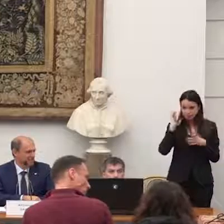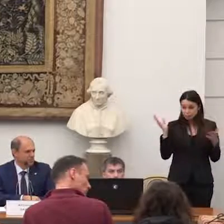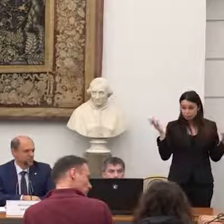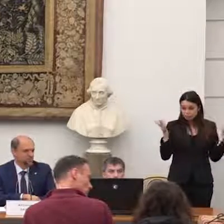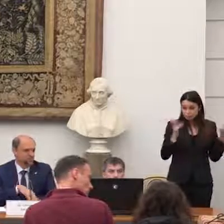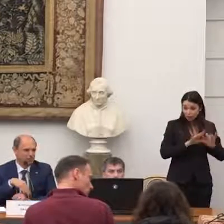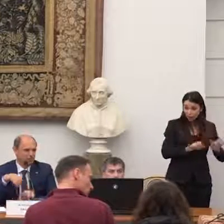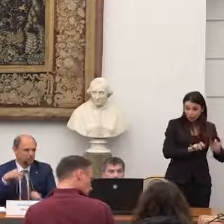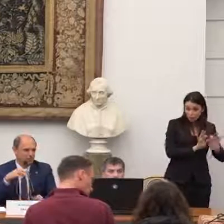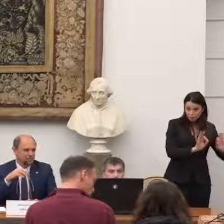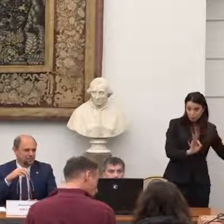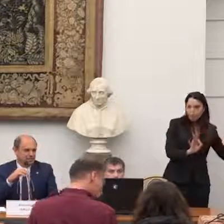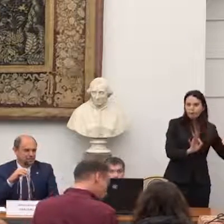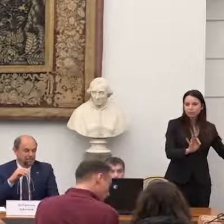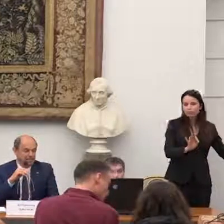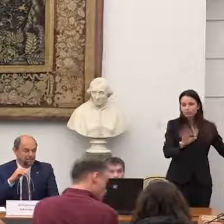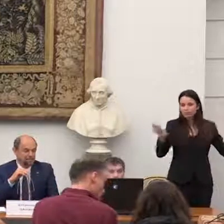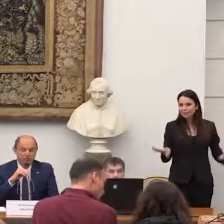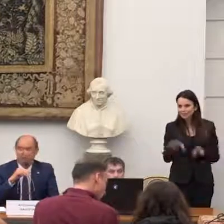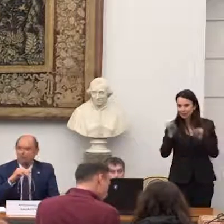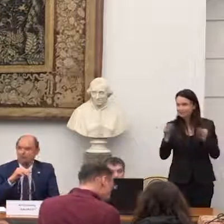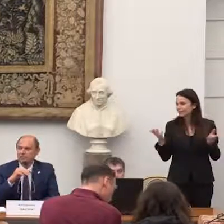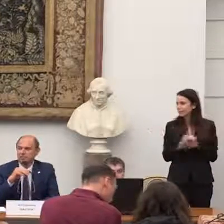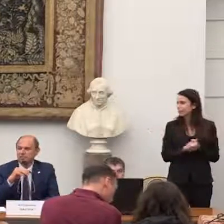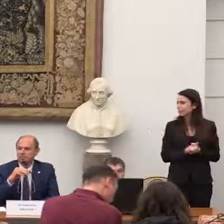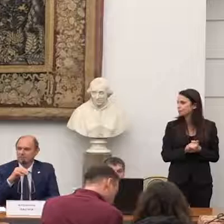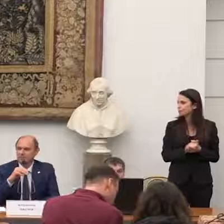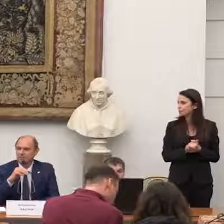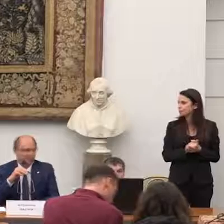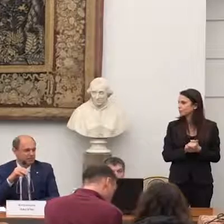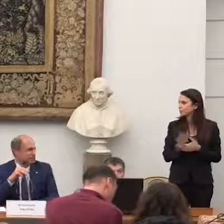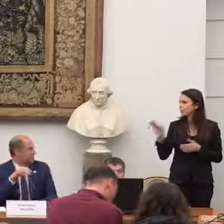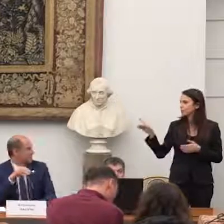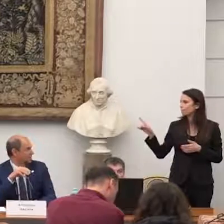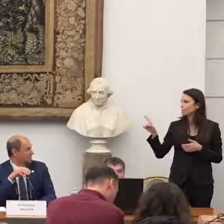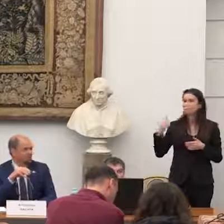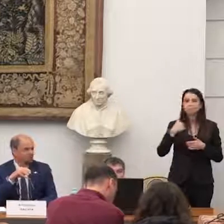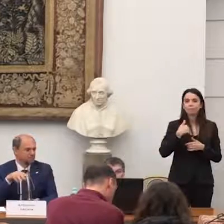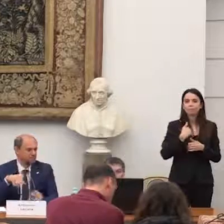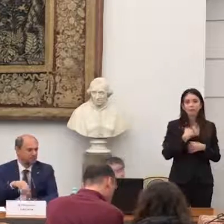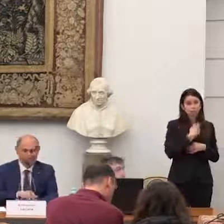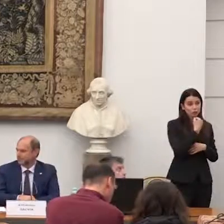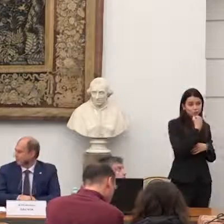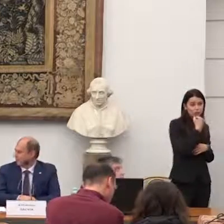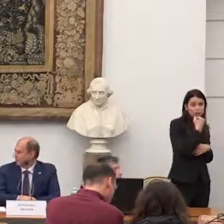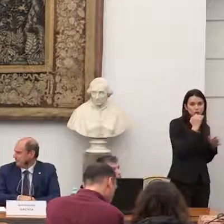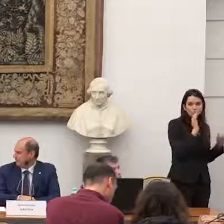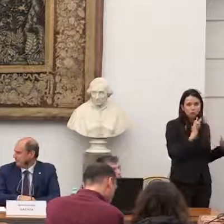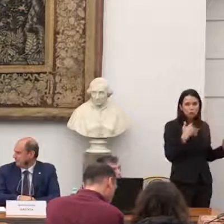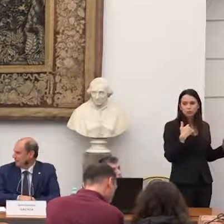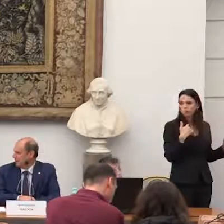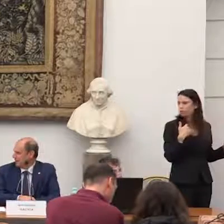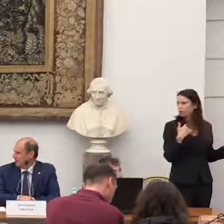il mezzo tecnico ce lo consentirà. Aspettiamo un segnale e chiedo scusa a mia volta